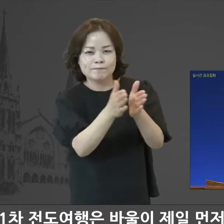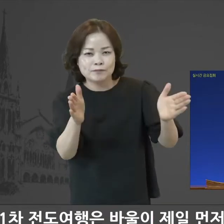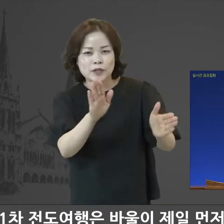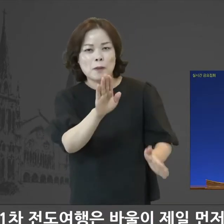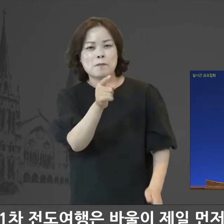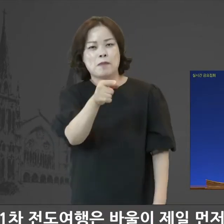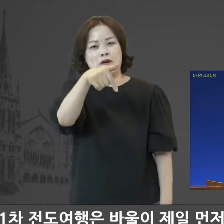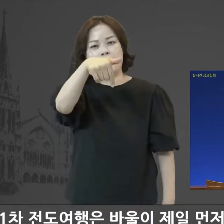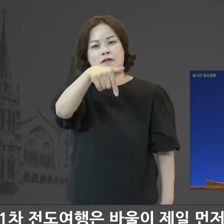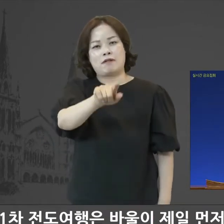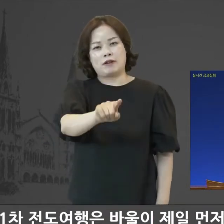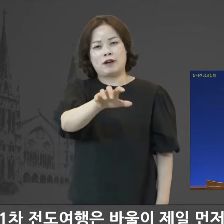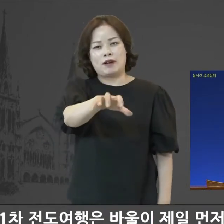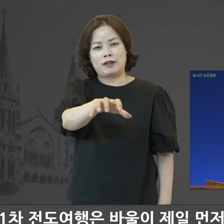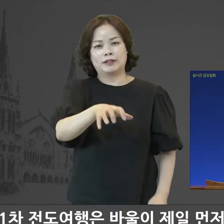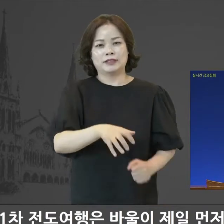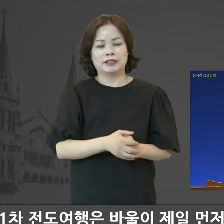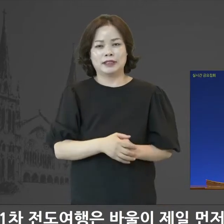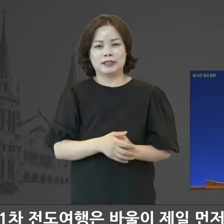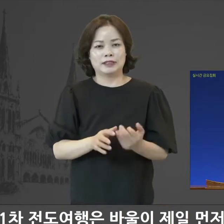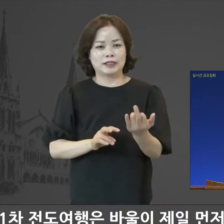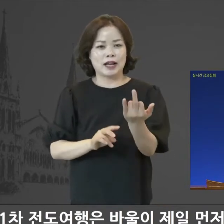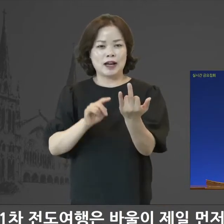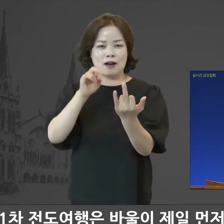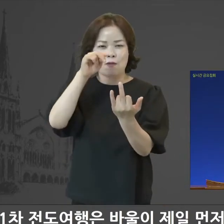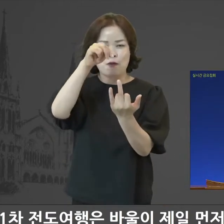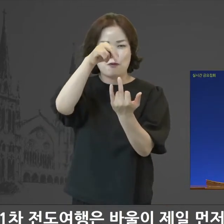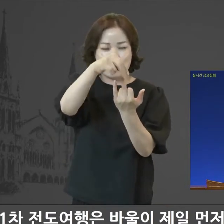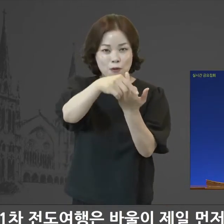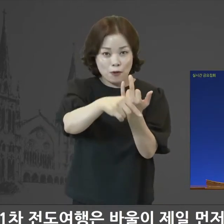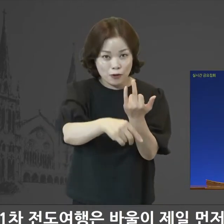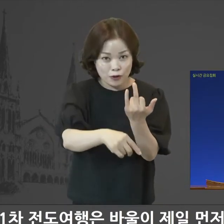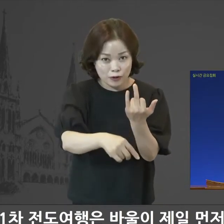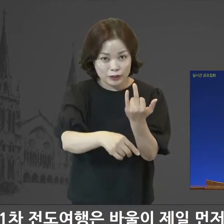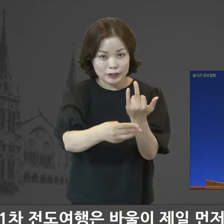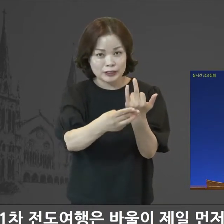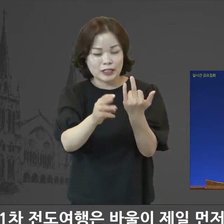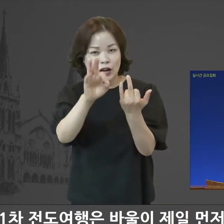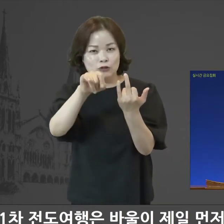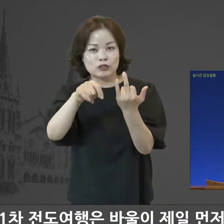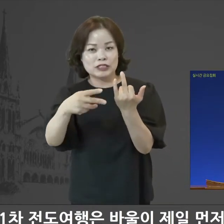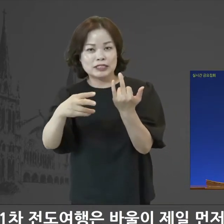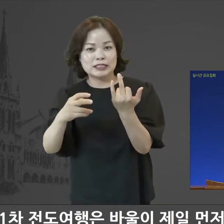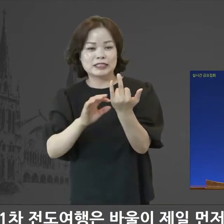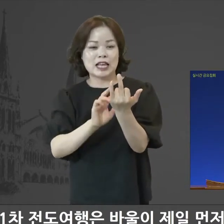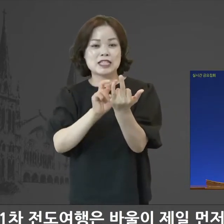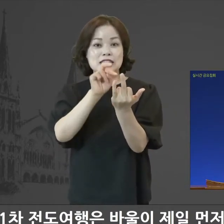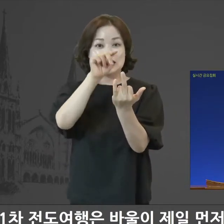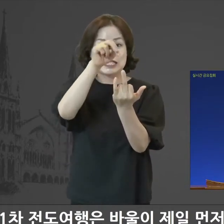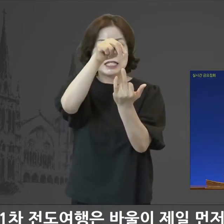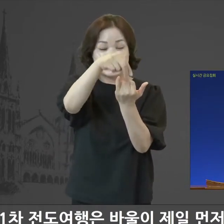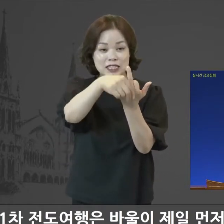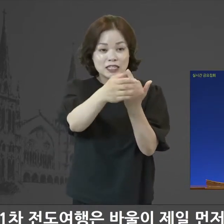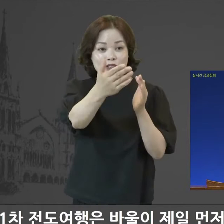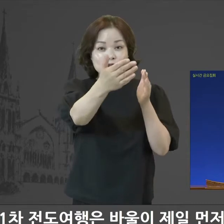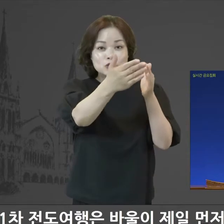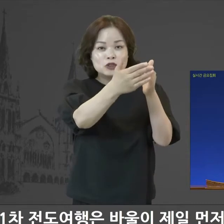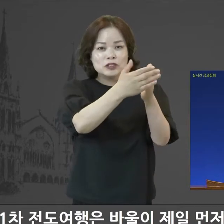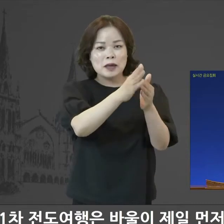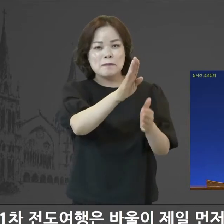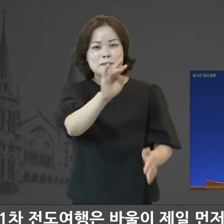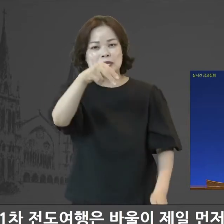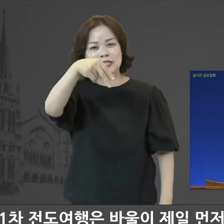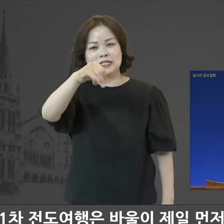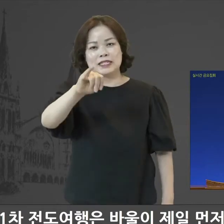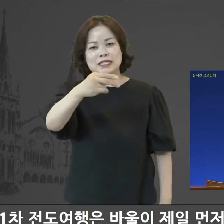버가에 갔다가 버가에서 또 산을 쭉 넘어가서 타우루스 산맥 지나서 도착한 곳이